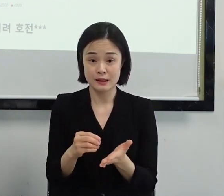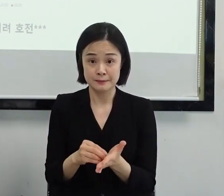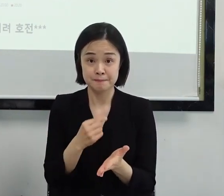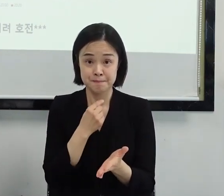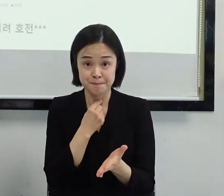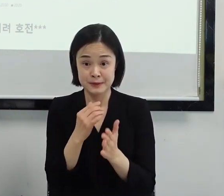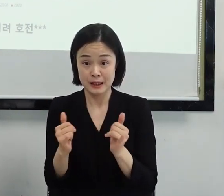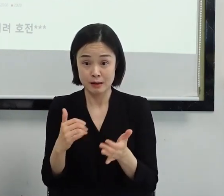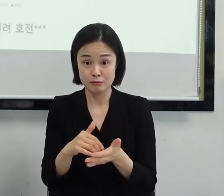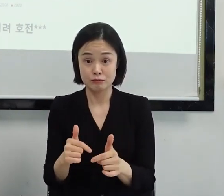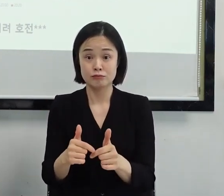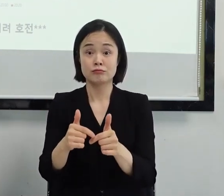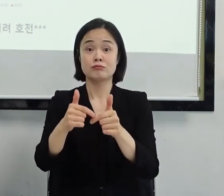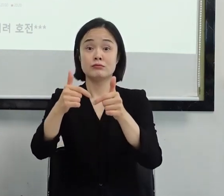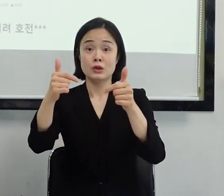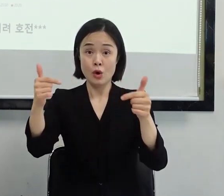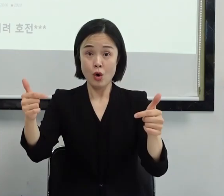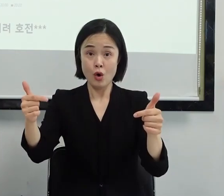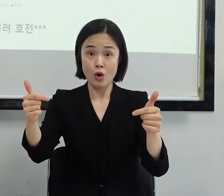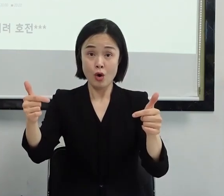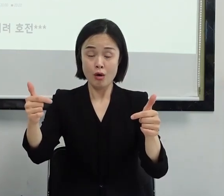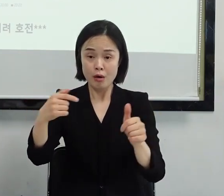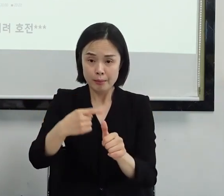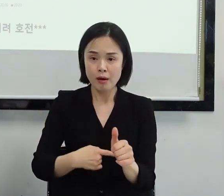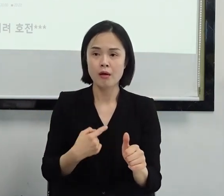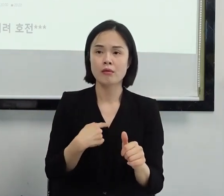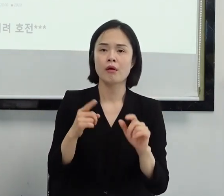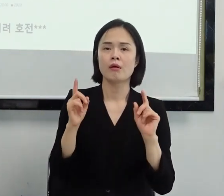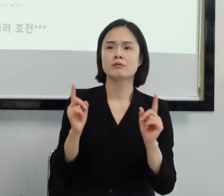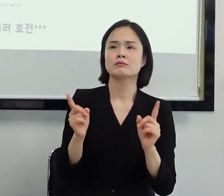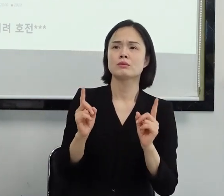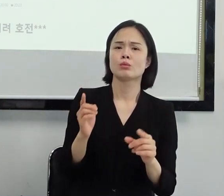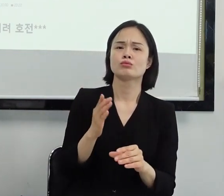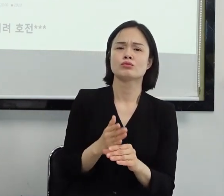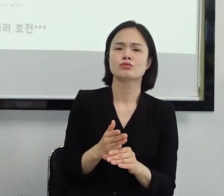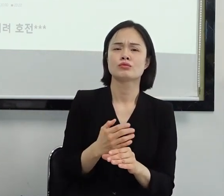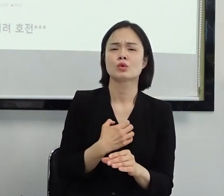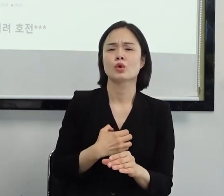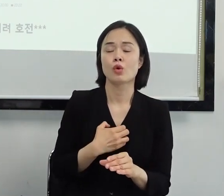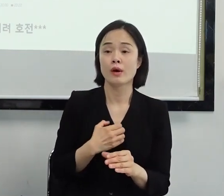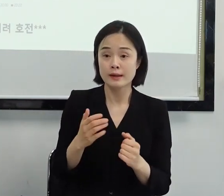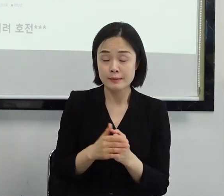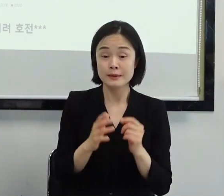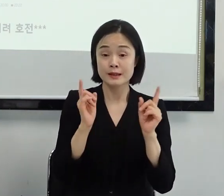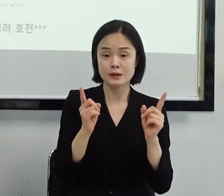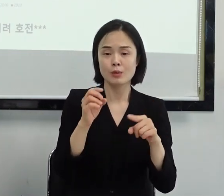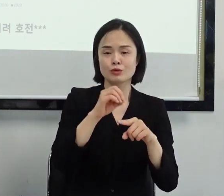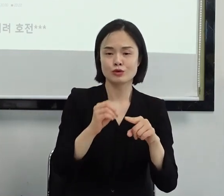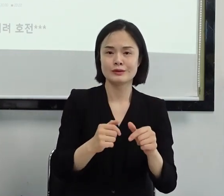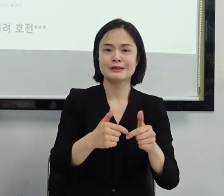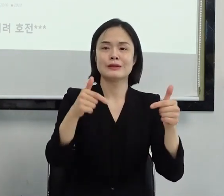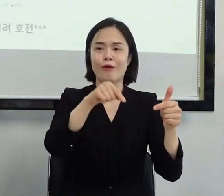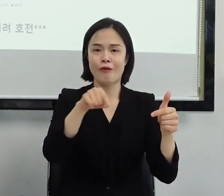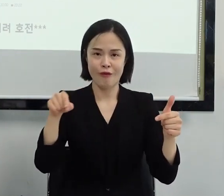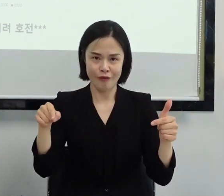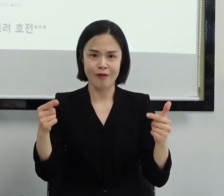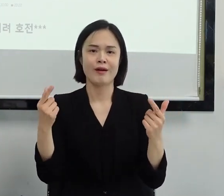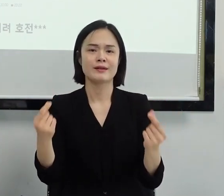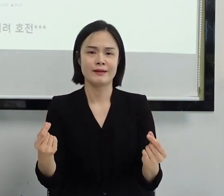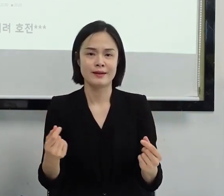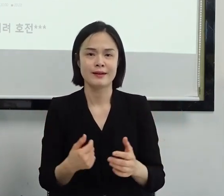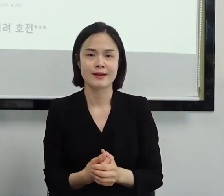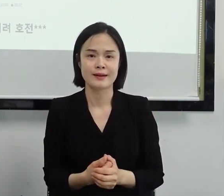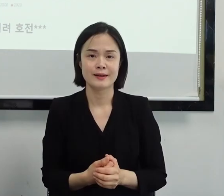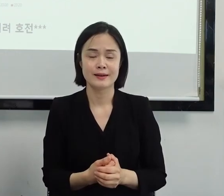실업률이 늘어나겠죠. 근데 반면에 젊은 사람들은 일을 하려고 하는 사람들이 만약에 줄었다고